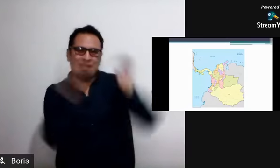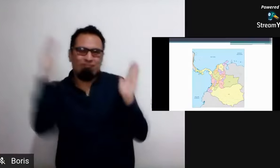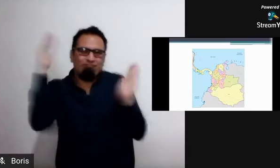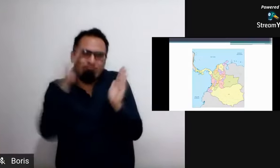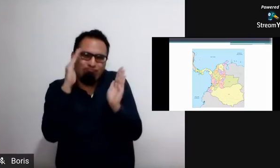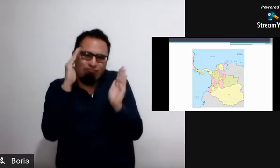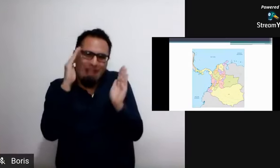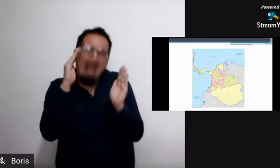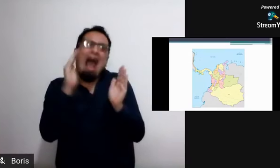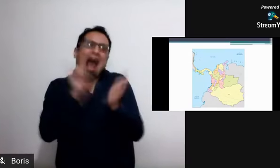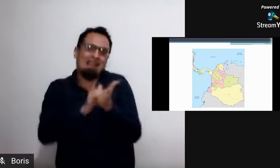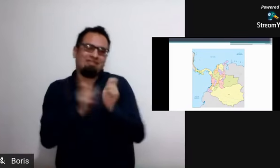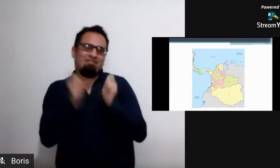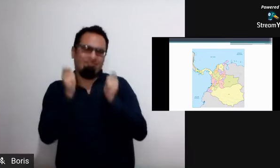eh,